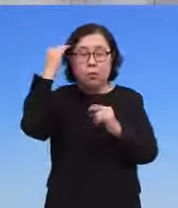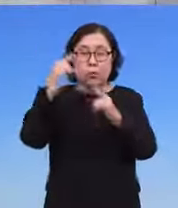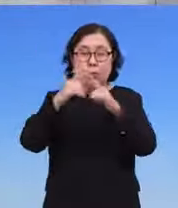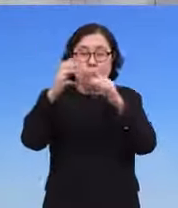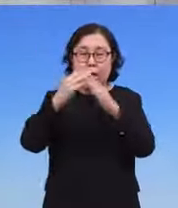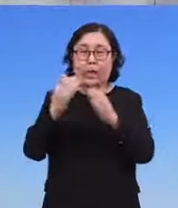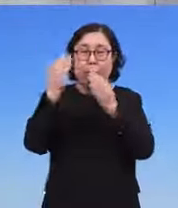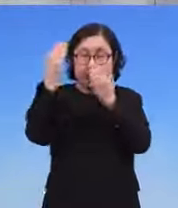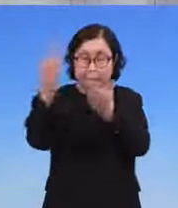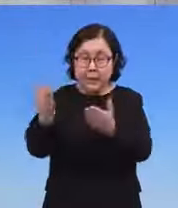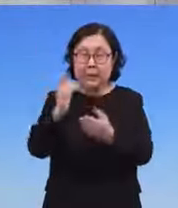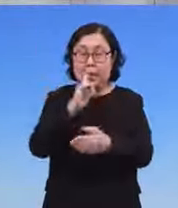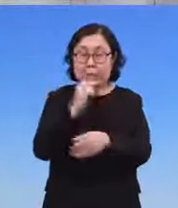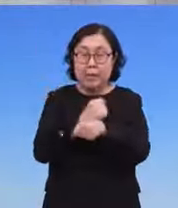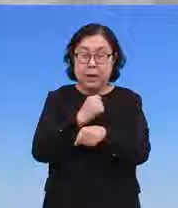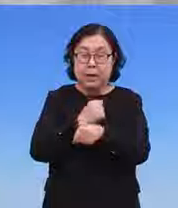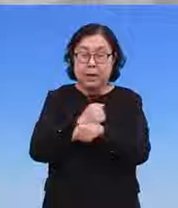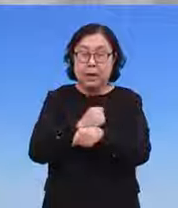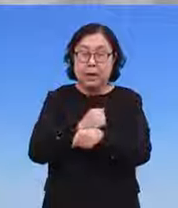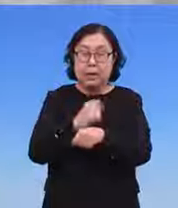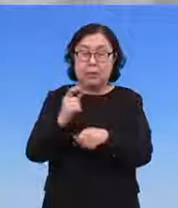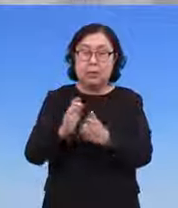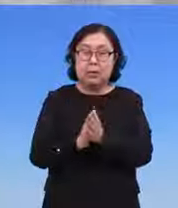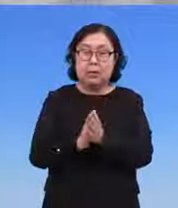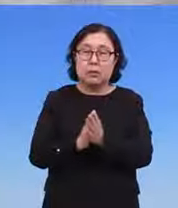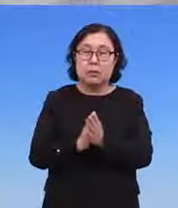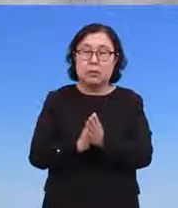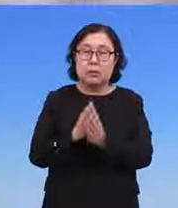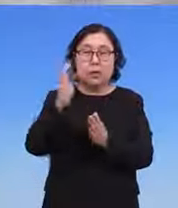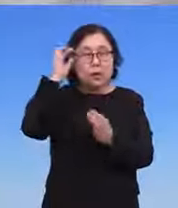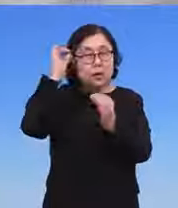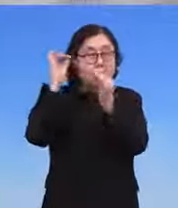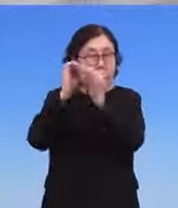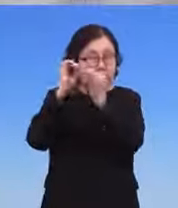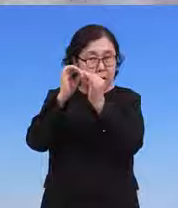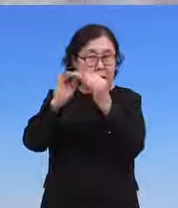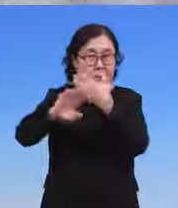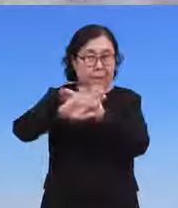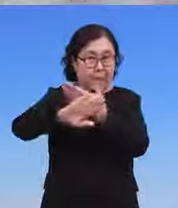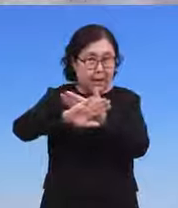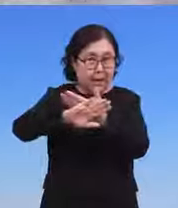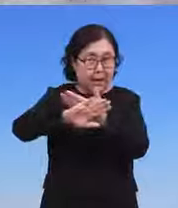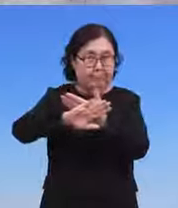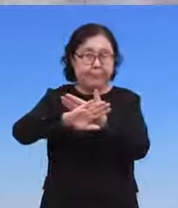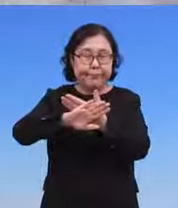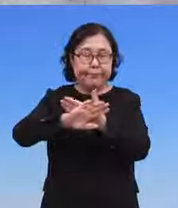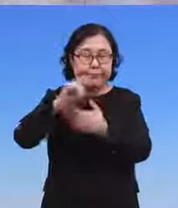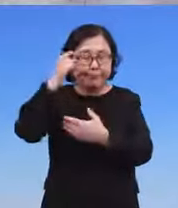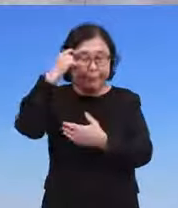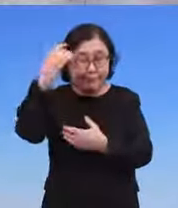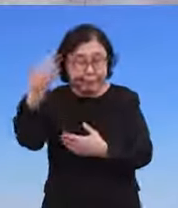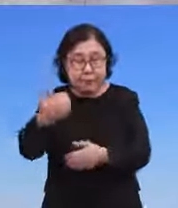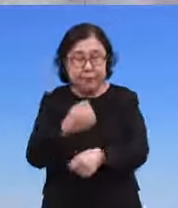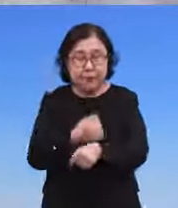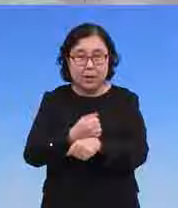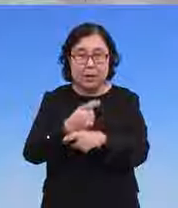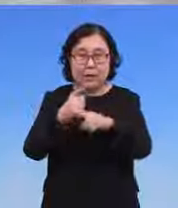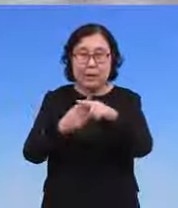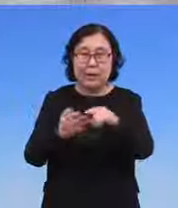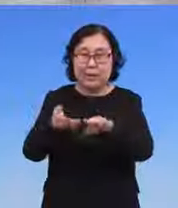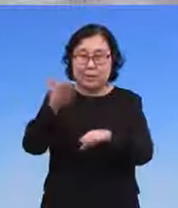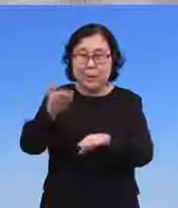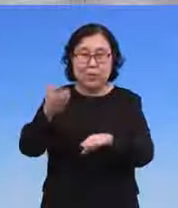사회와 또 한국교회 환원하겠다 그랬는데 이걸 찬성 반대로 이제 물어야 되는 거 아닙니까? 누가 이거를 절반